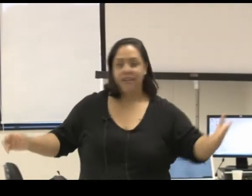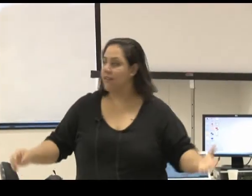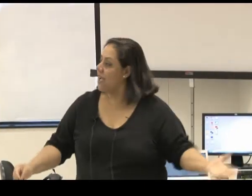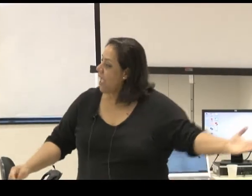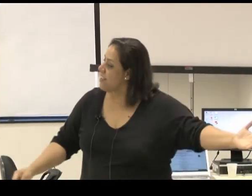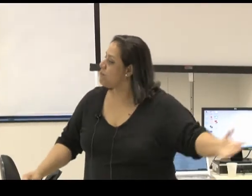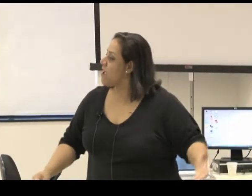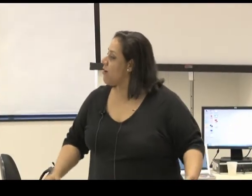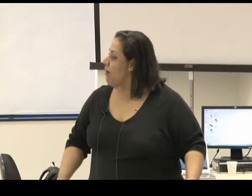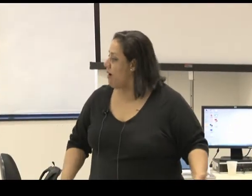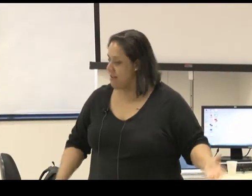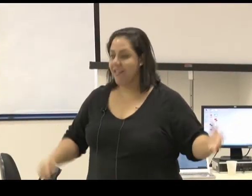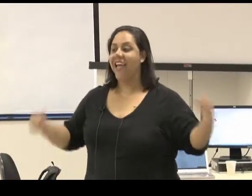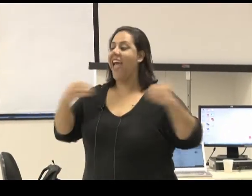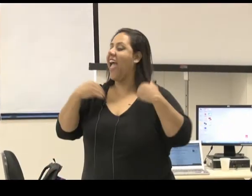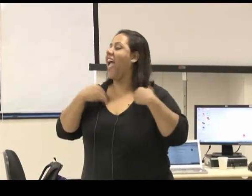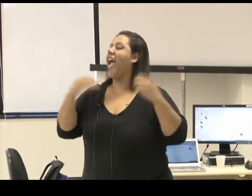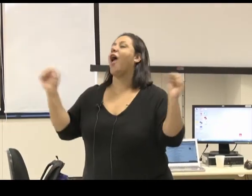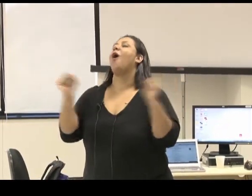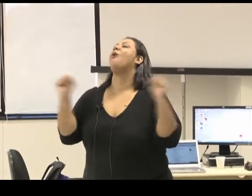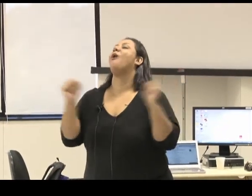Ele esperou.